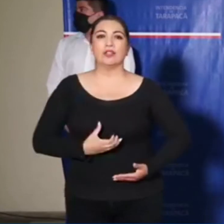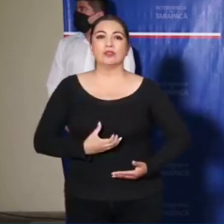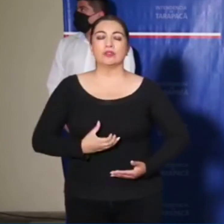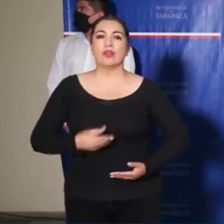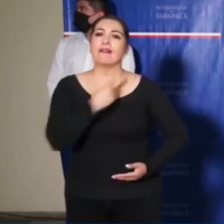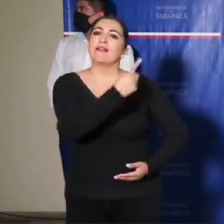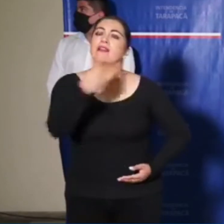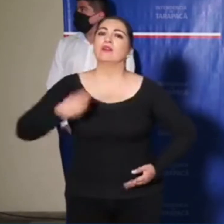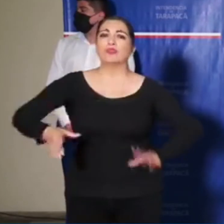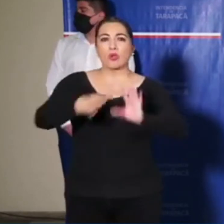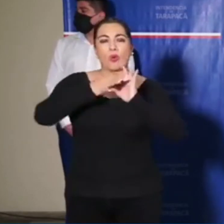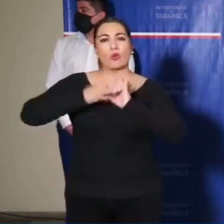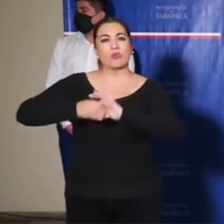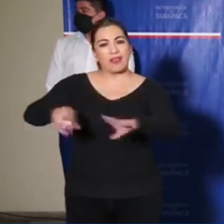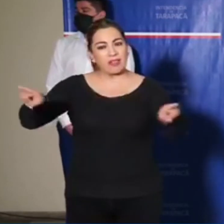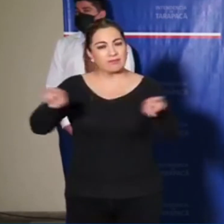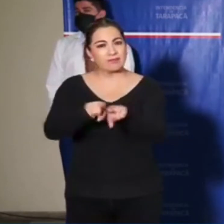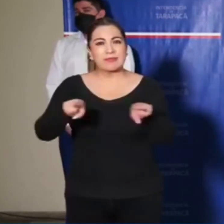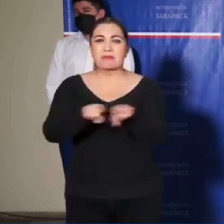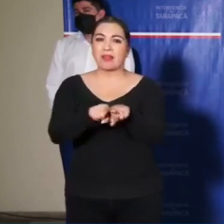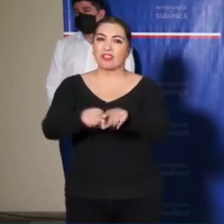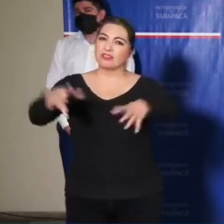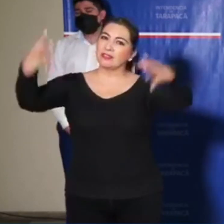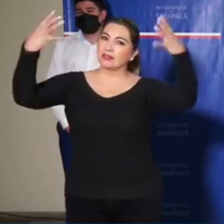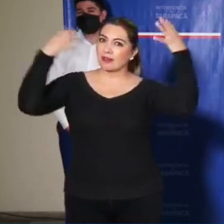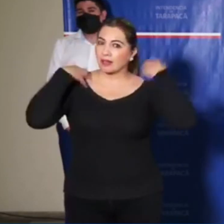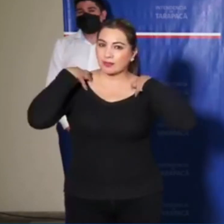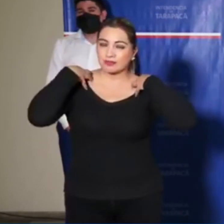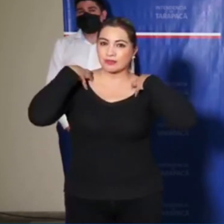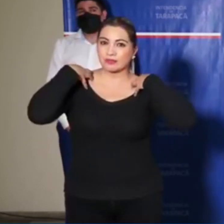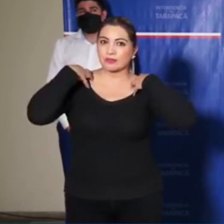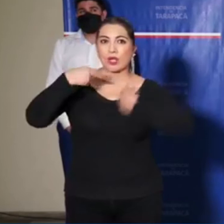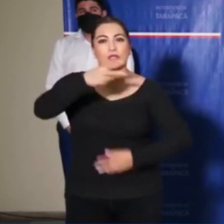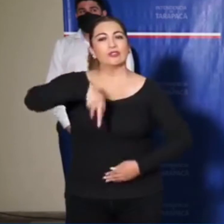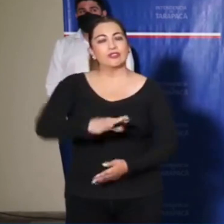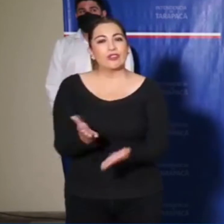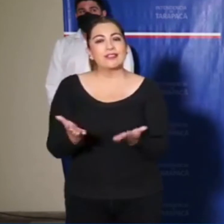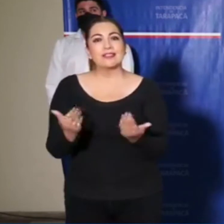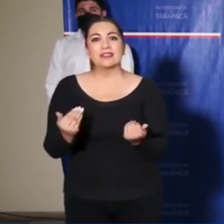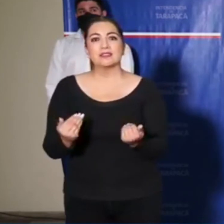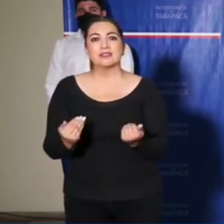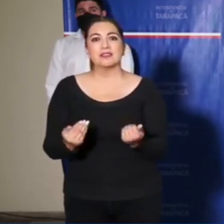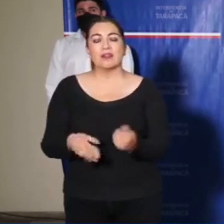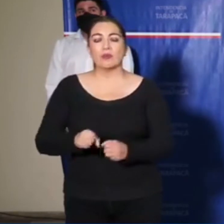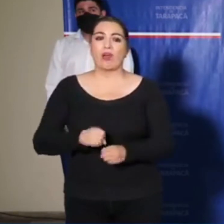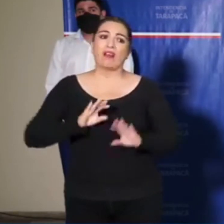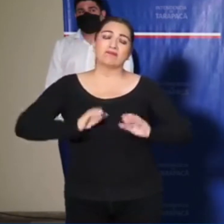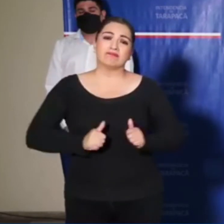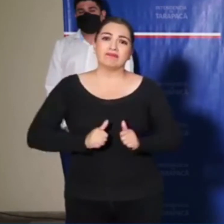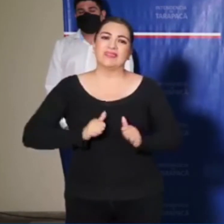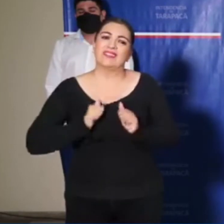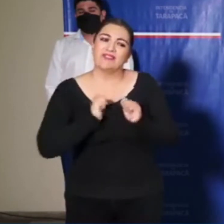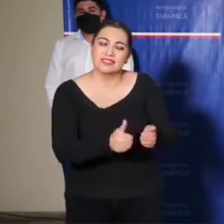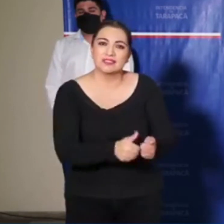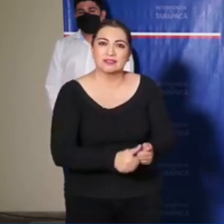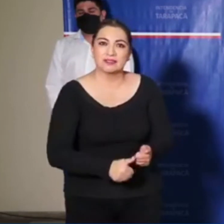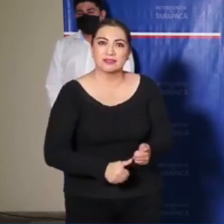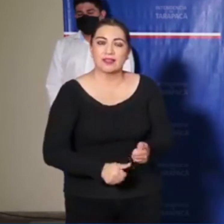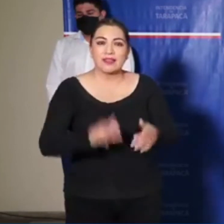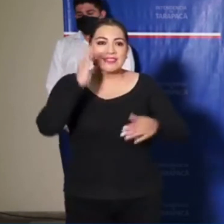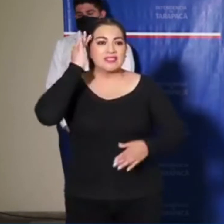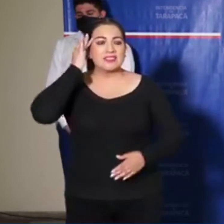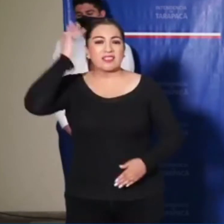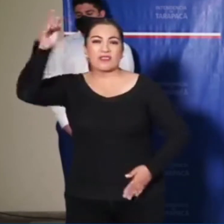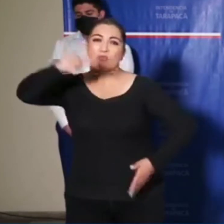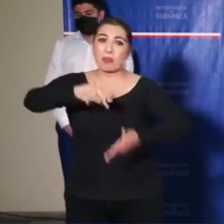unida, fraterna, responsable, cuando necesitamos vencer los desánimos, superar con la sabiduría